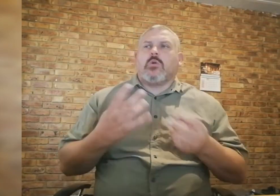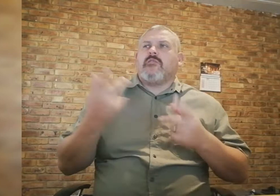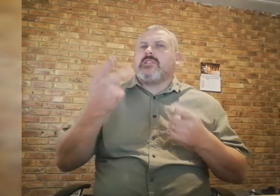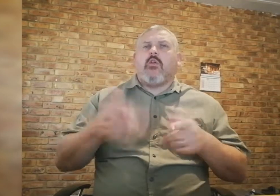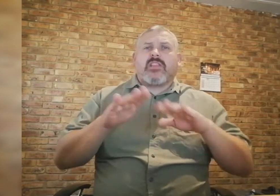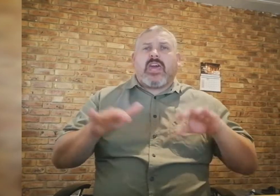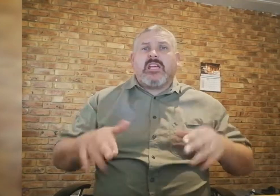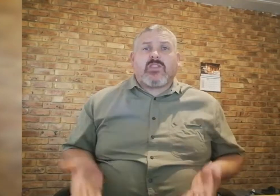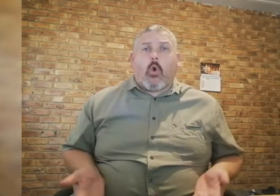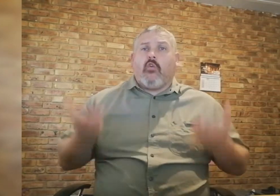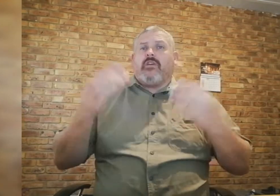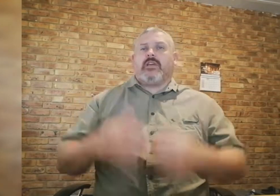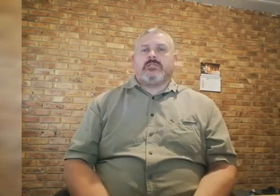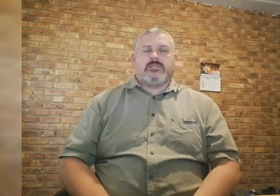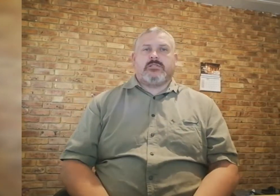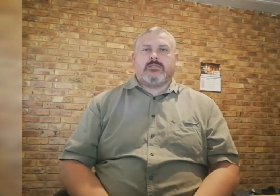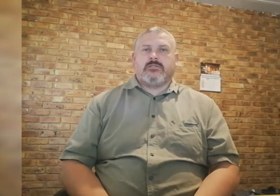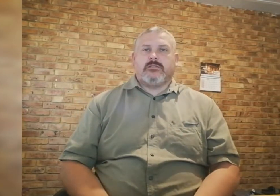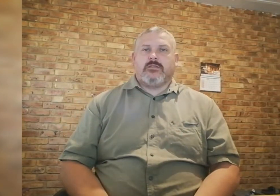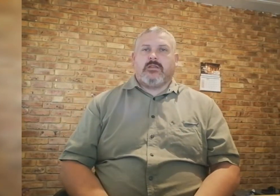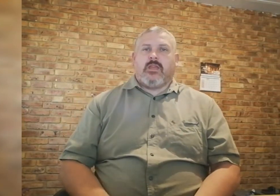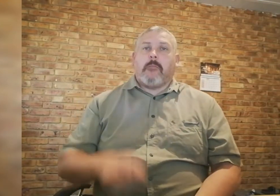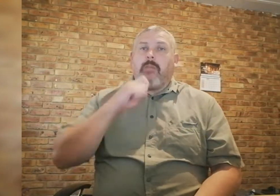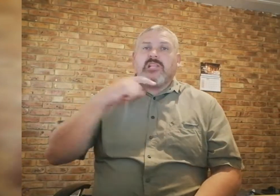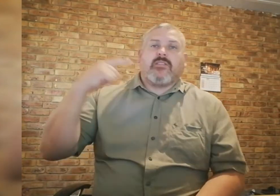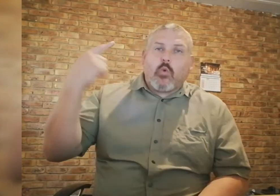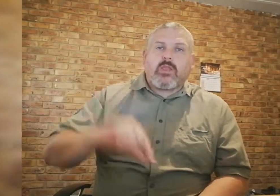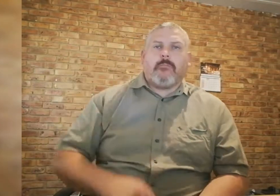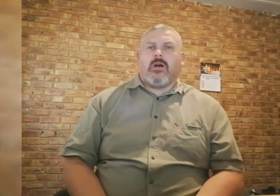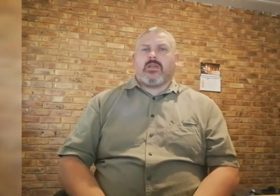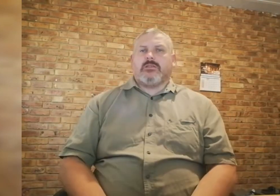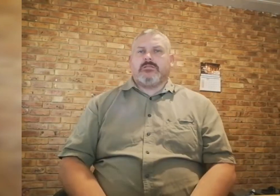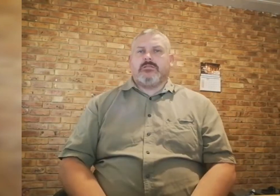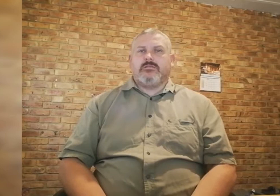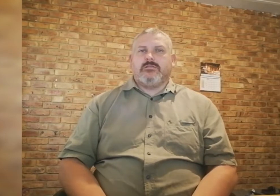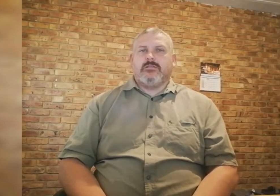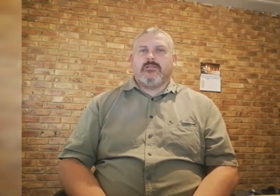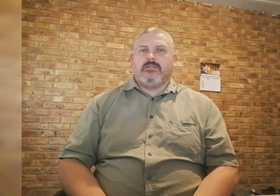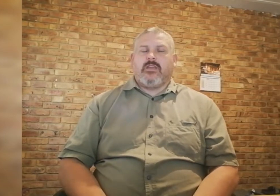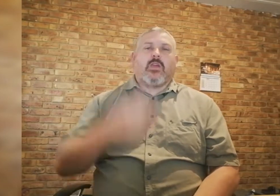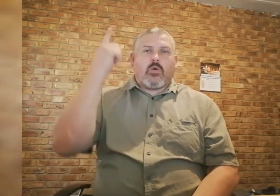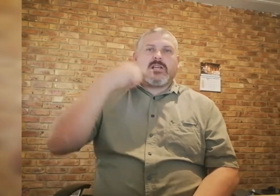Soms wat daar over kinders wat geoffer is, mens wat doodgemaak is. En God